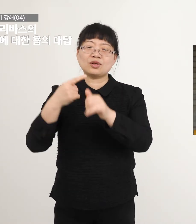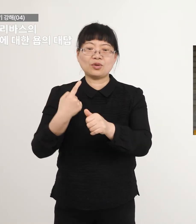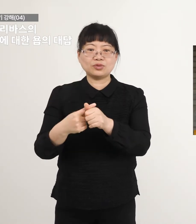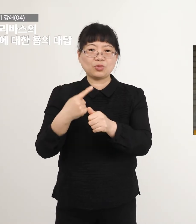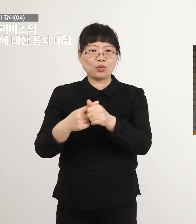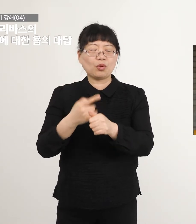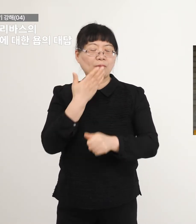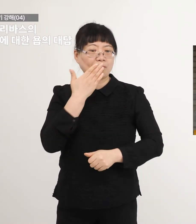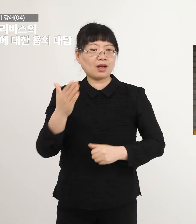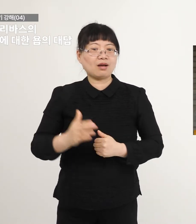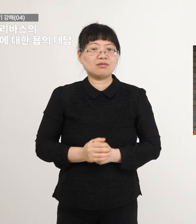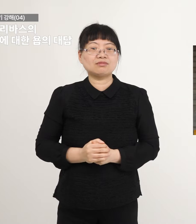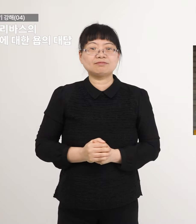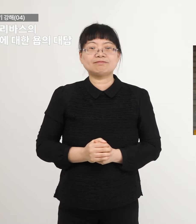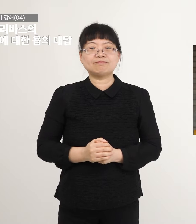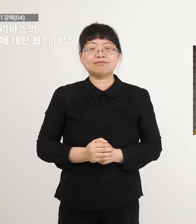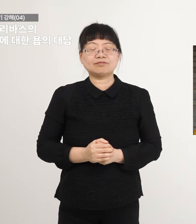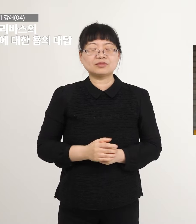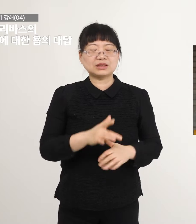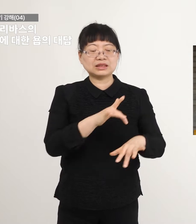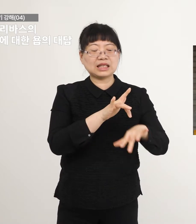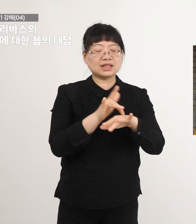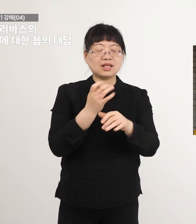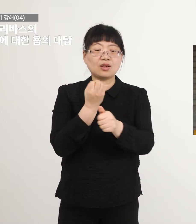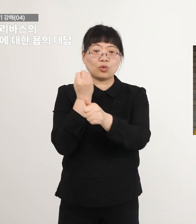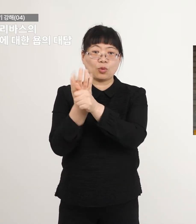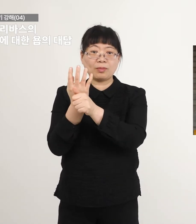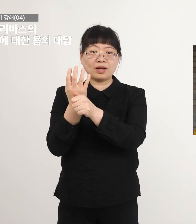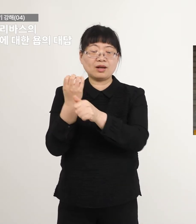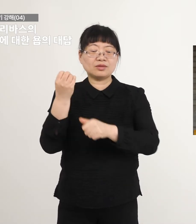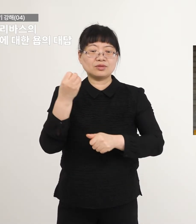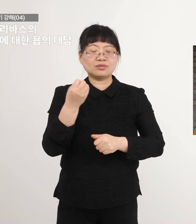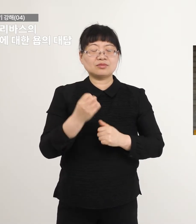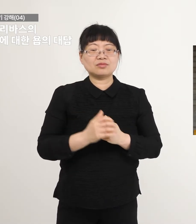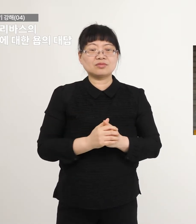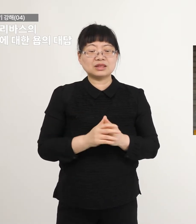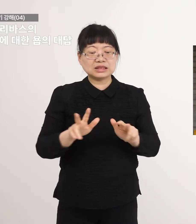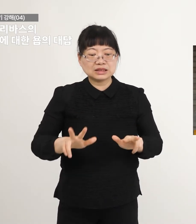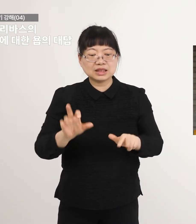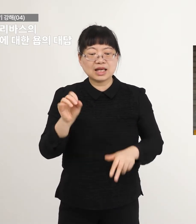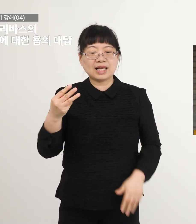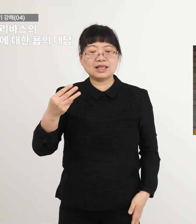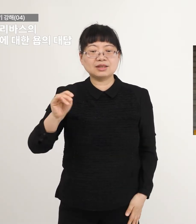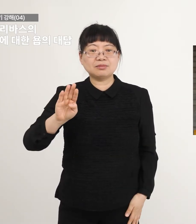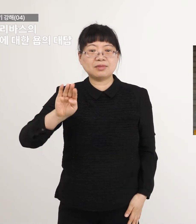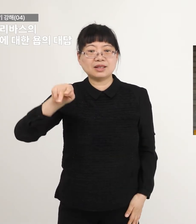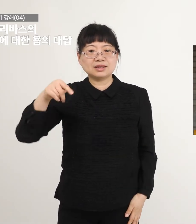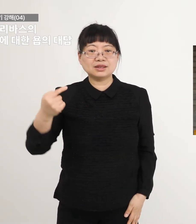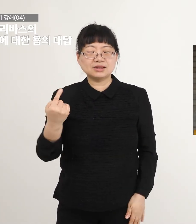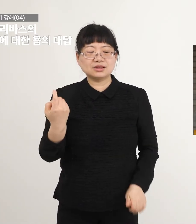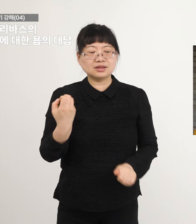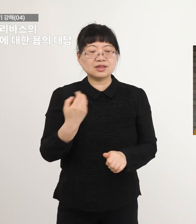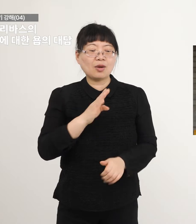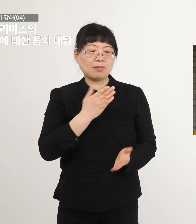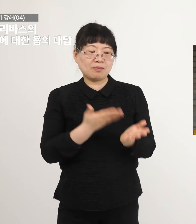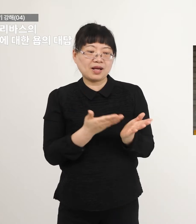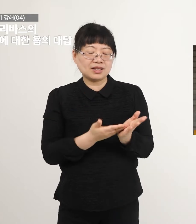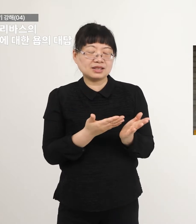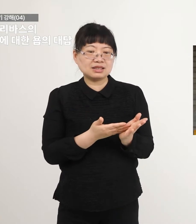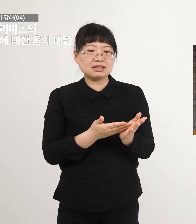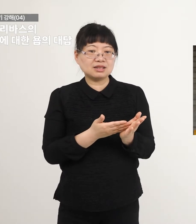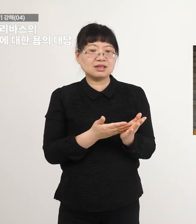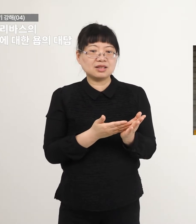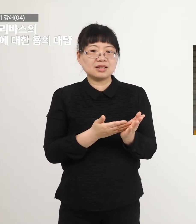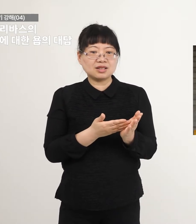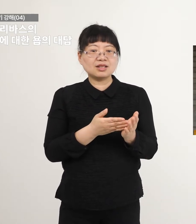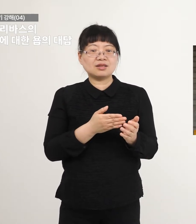욕하지 않겠나이까. 이 사탄의 고발이나 지금 엘리바스의 고발이 속성과 본질이